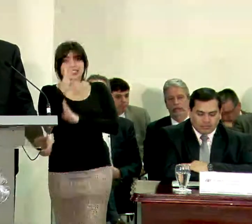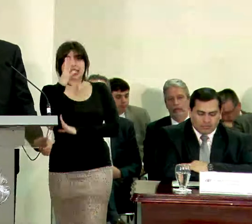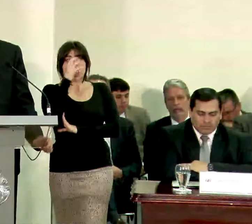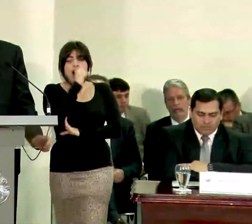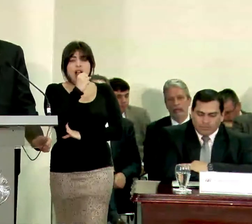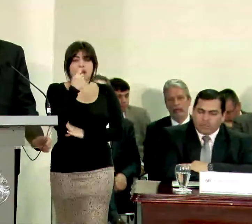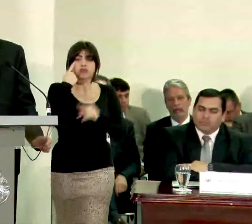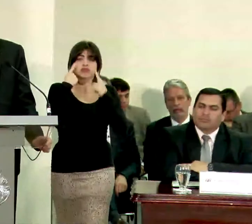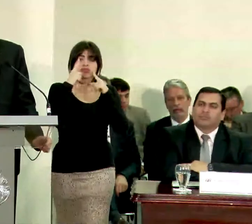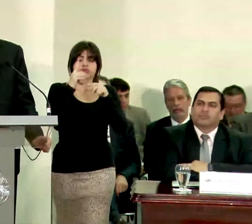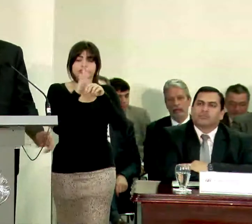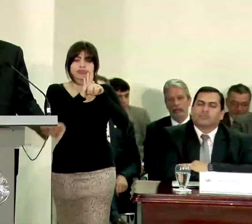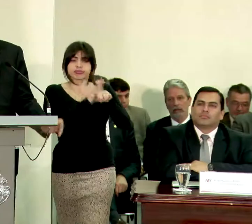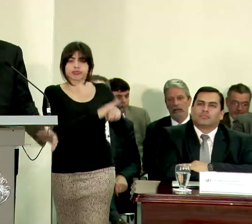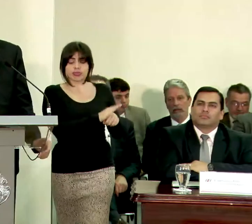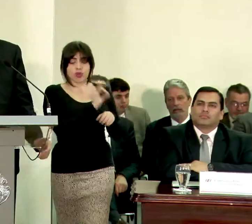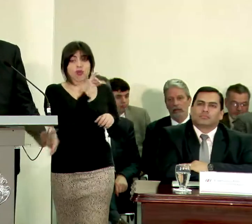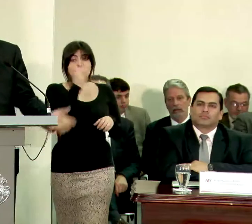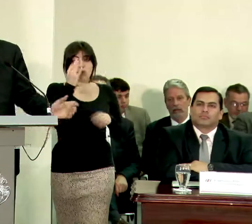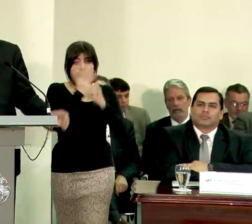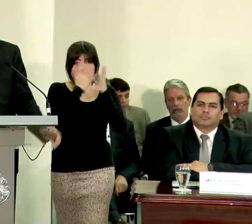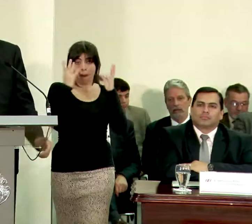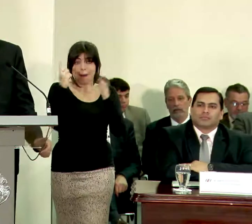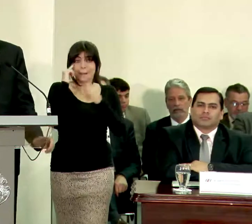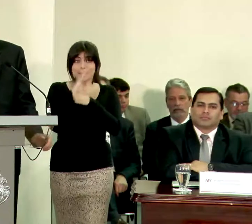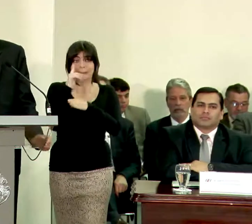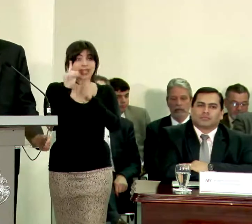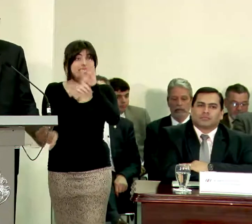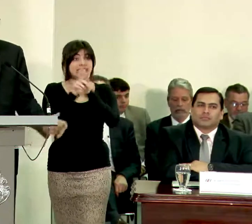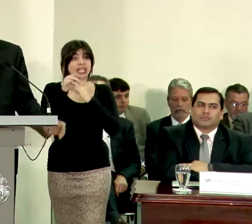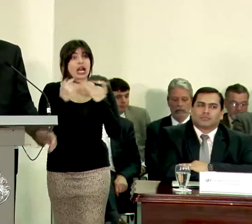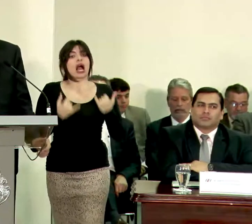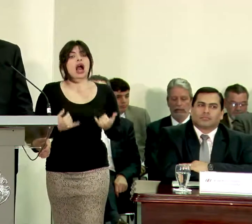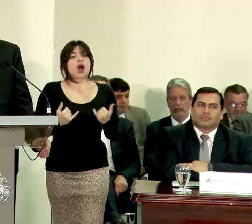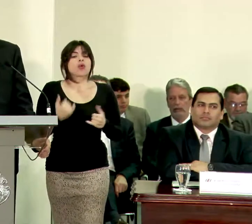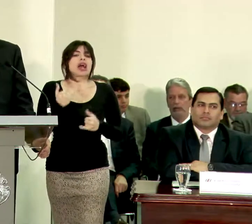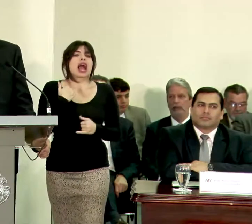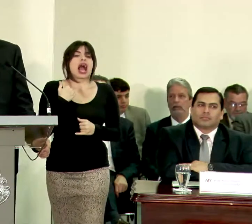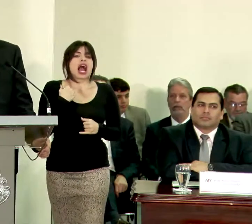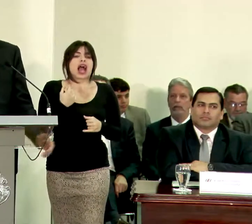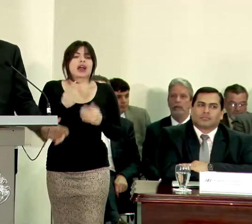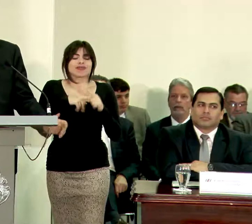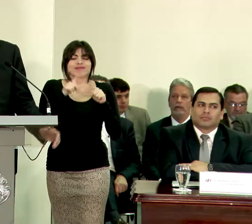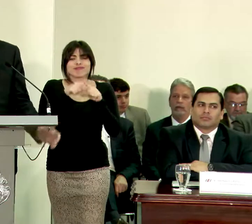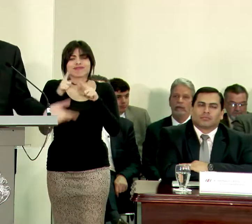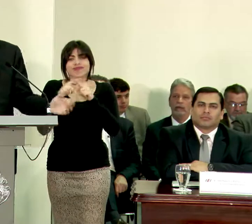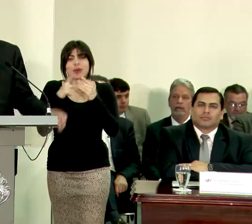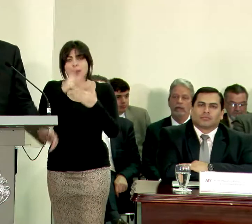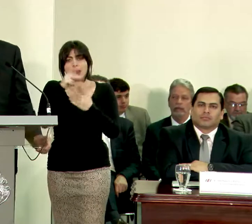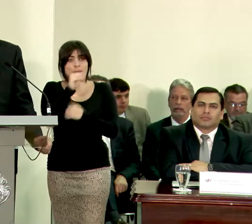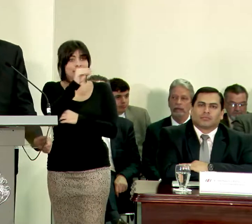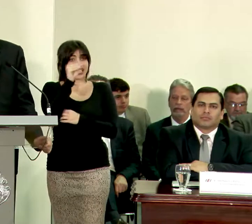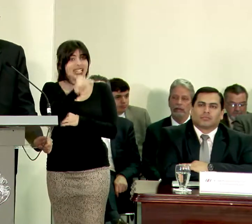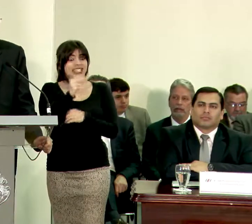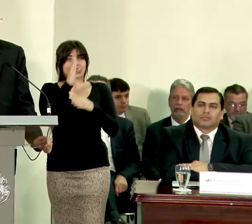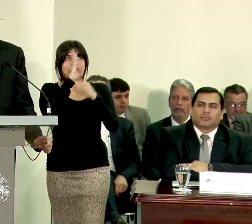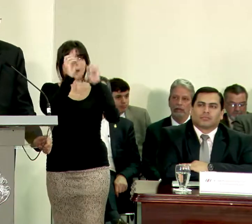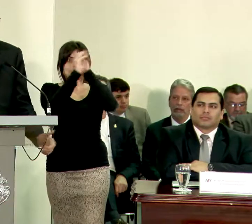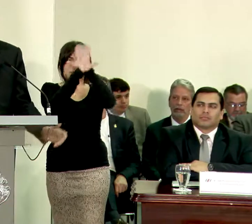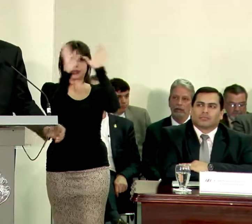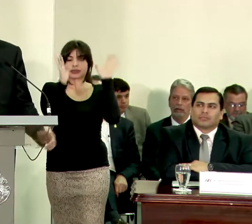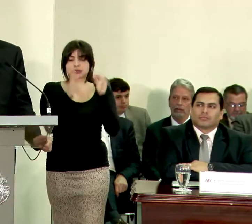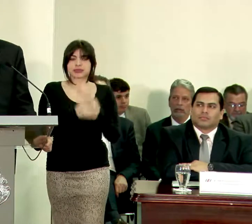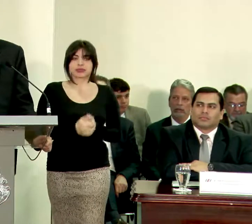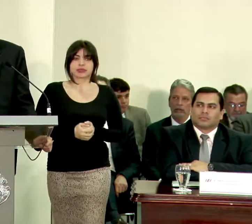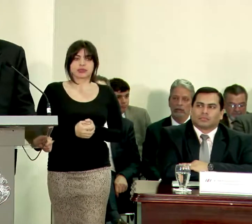hemos logrado abatirlo de manera significativa. Banca para el Desarrollo hoy en día tiene una serie de programas a tasas que eran impensables hasta